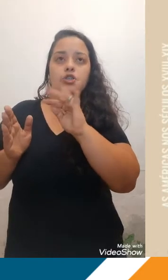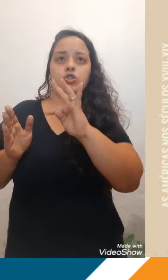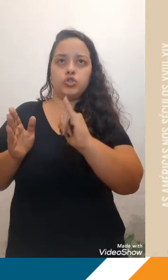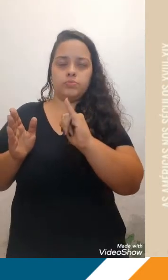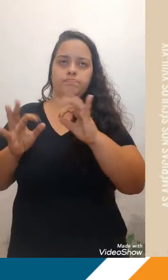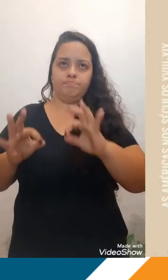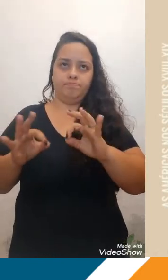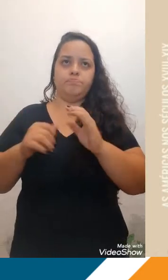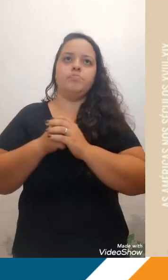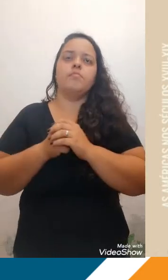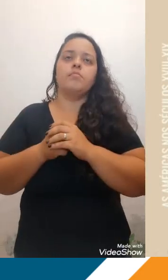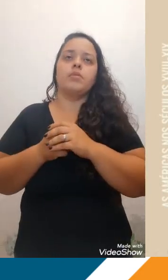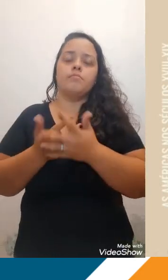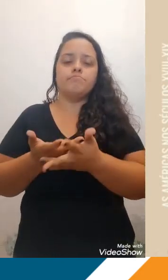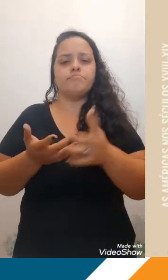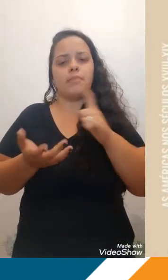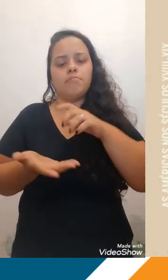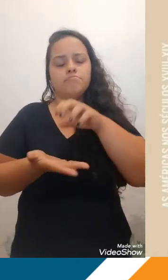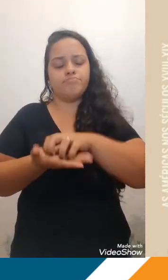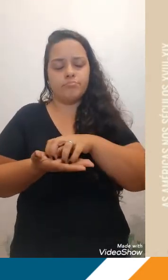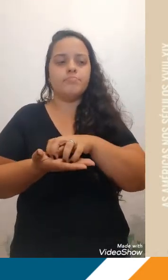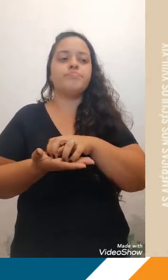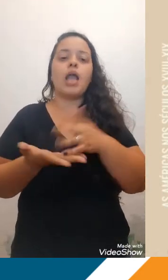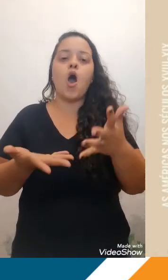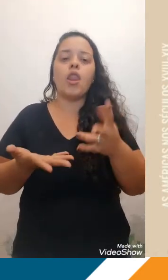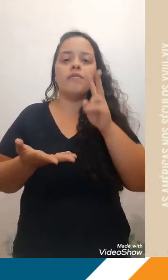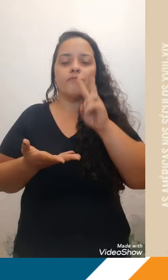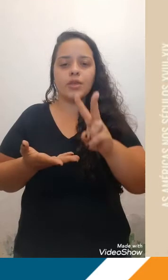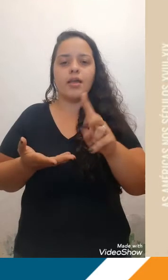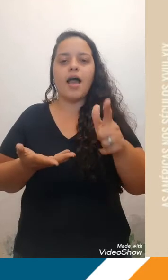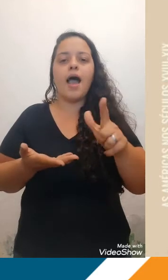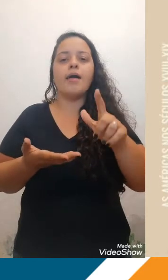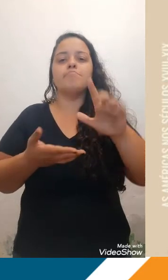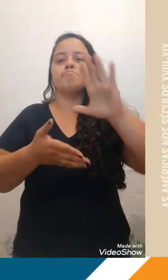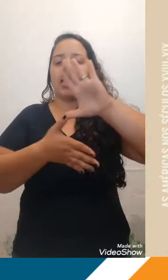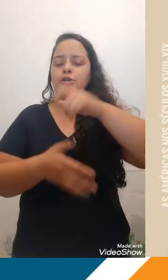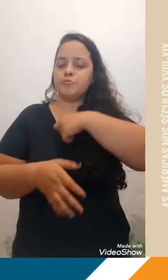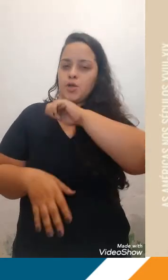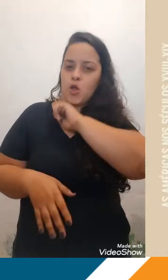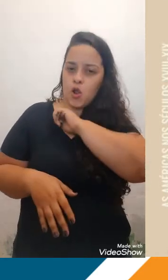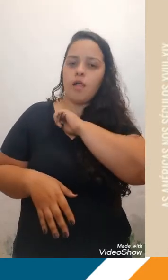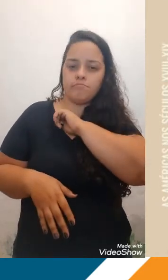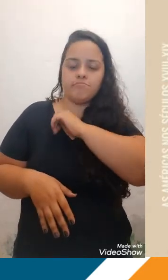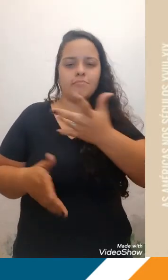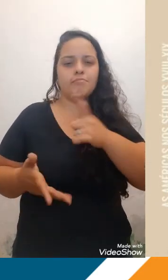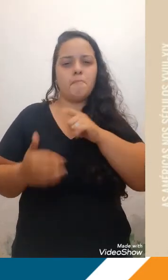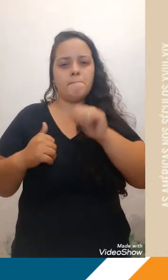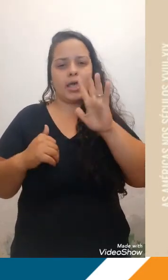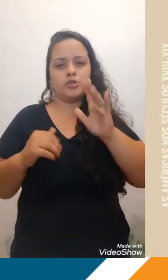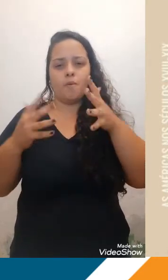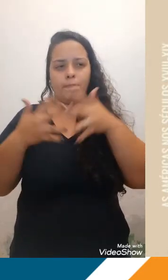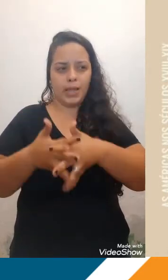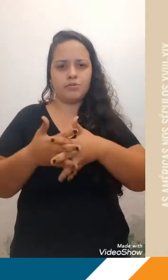beleza? Bom, localizamos o Haiti, agora vamos localizar a América Espanhola, que é um pouco mais complexa.